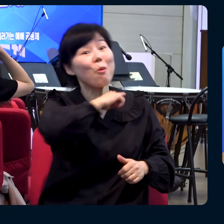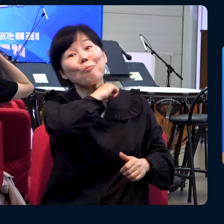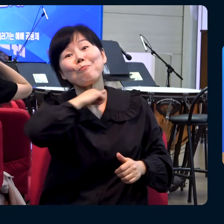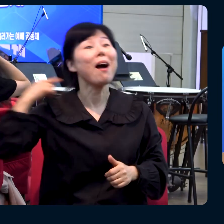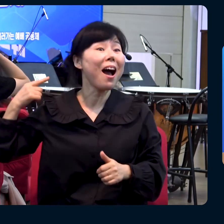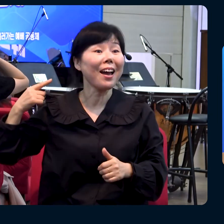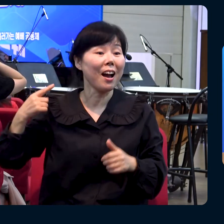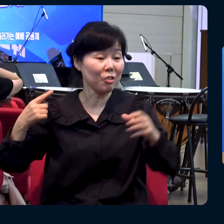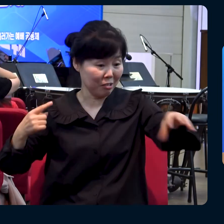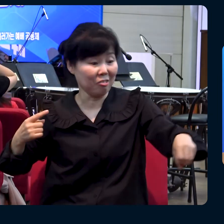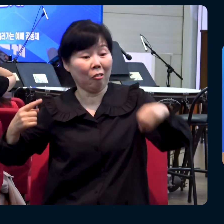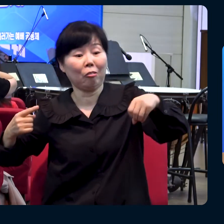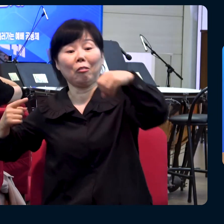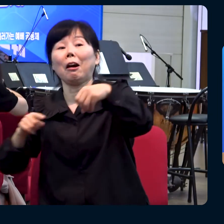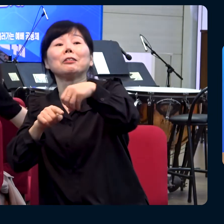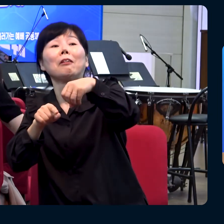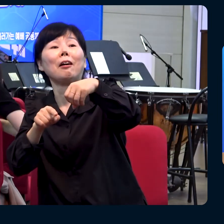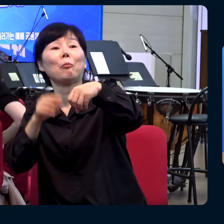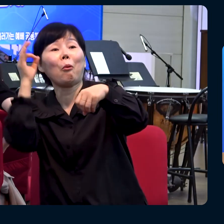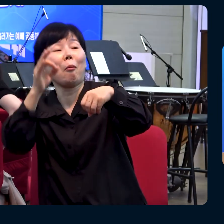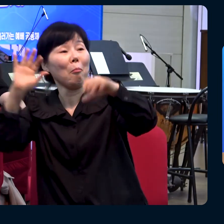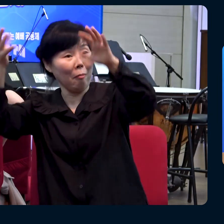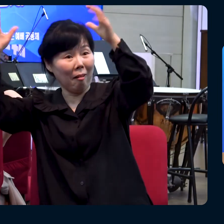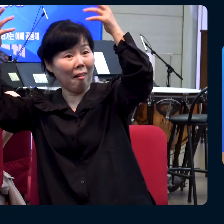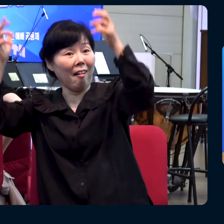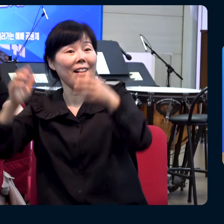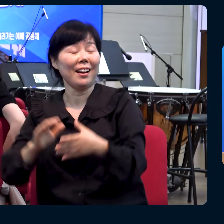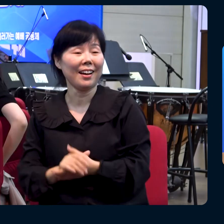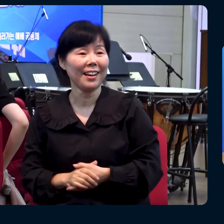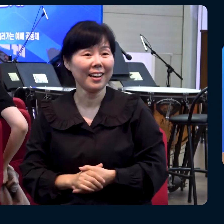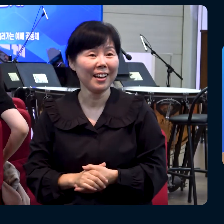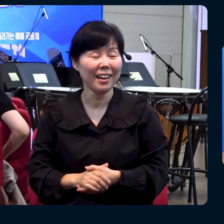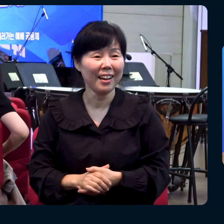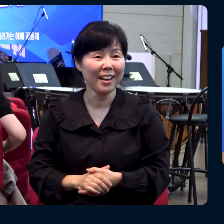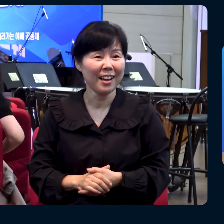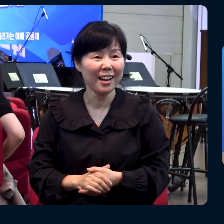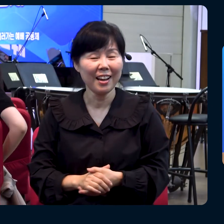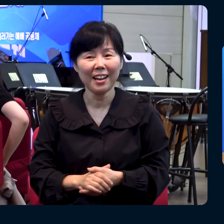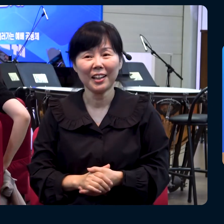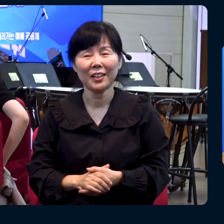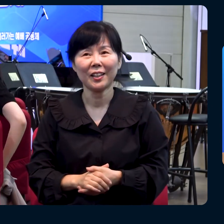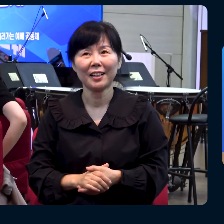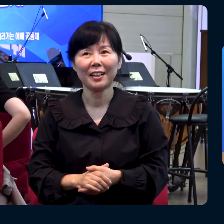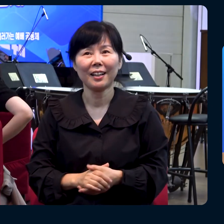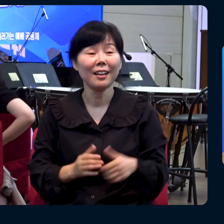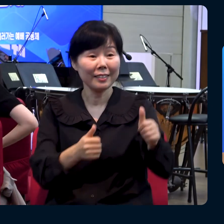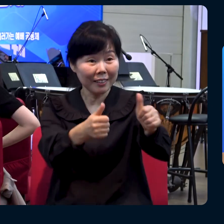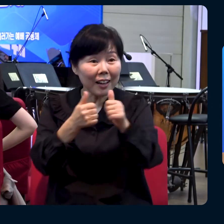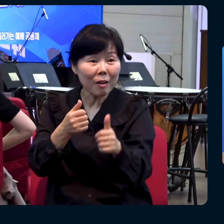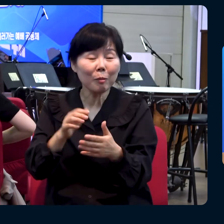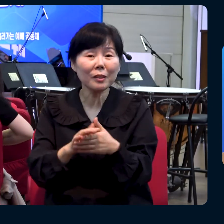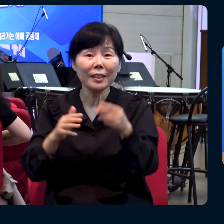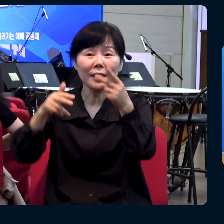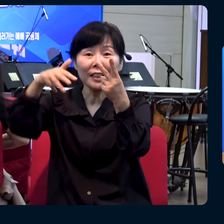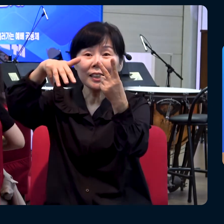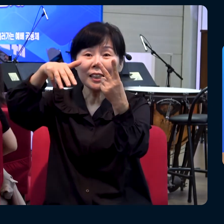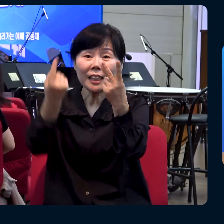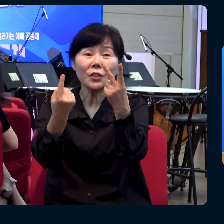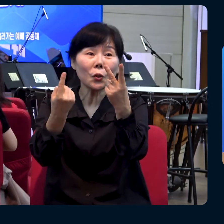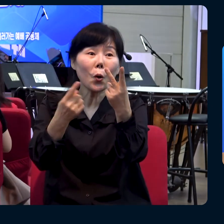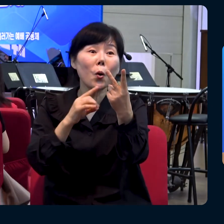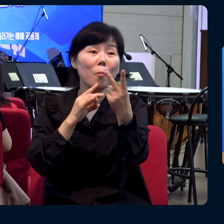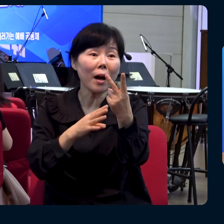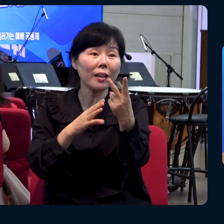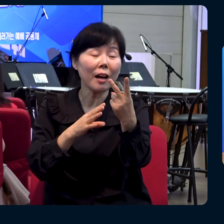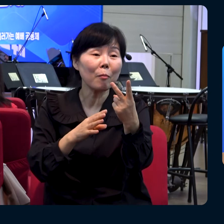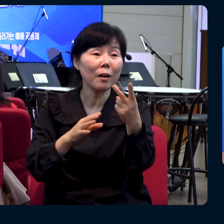부산 분들이 목소리 큰 거 저도 알거든요. 오래 안 하고 2초만 딱 하는데 할렐루야 막 소리 지르면서 박수를 막 2초만 진짜 우리가 승리한